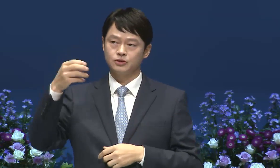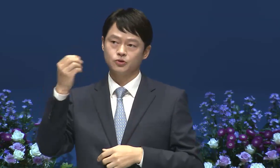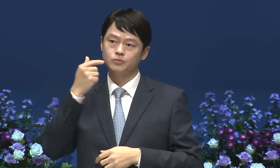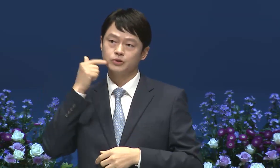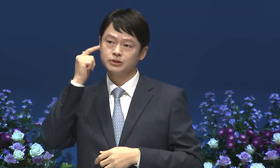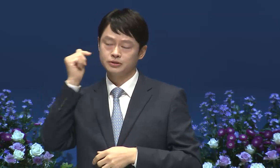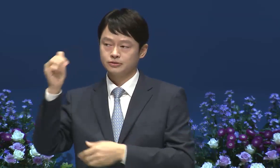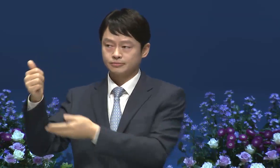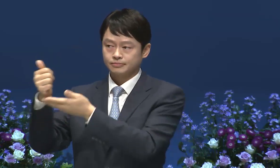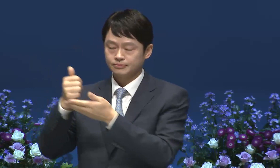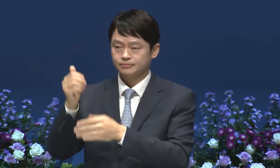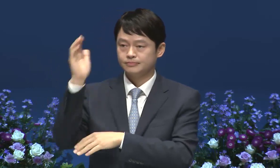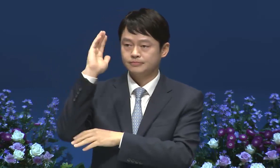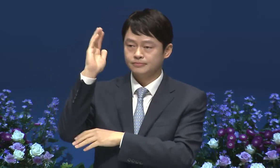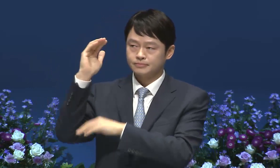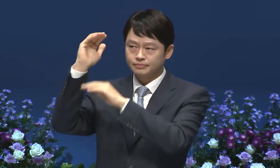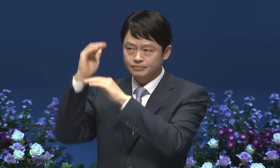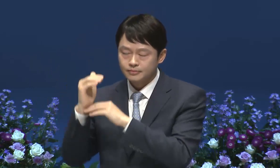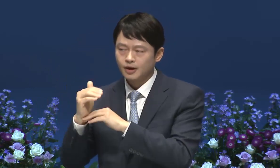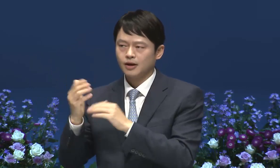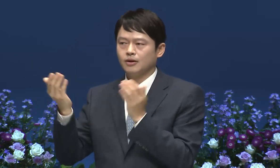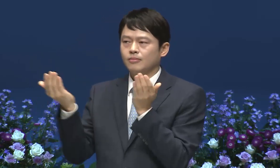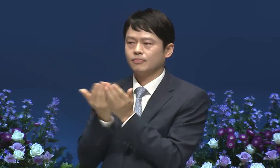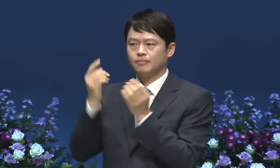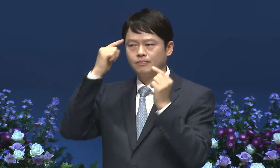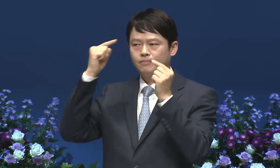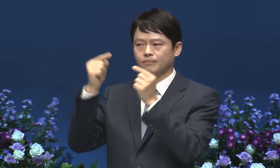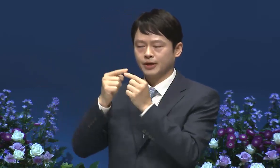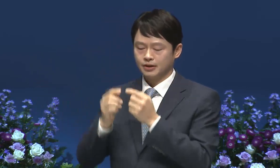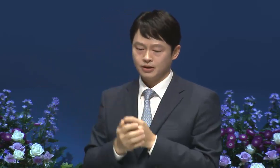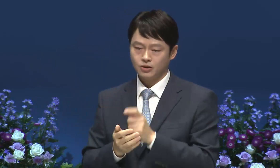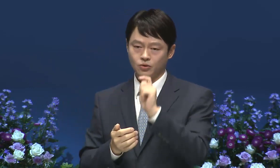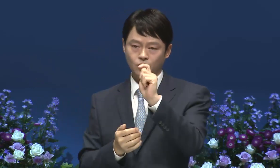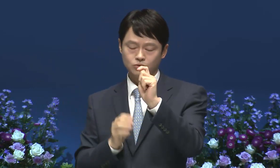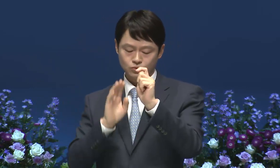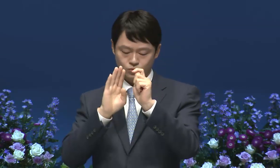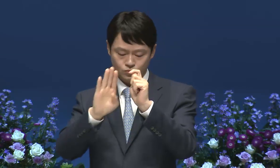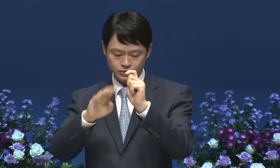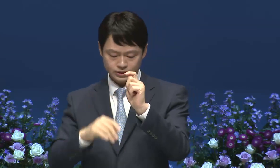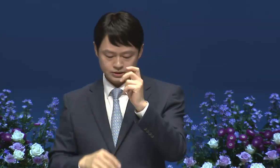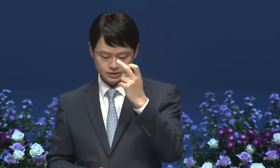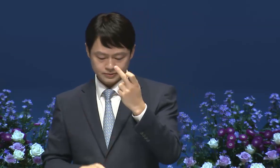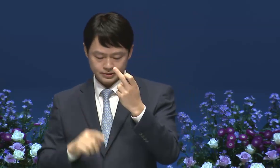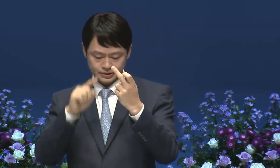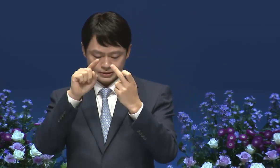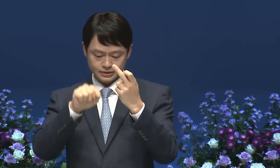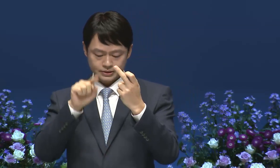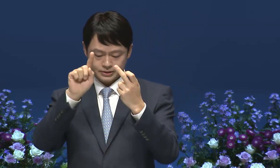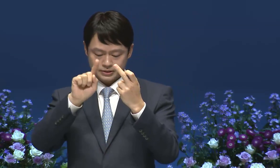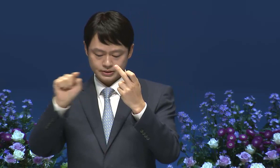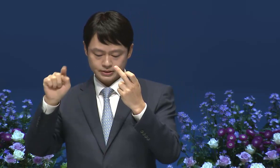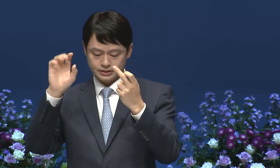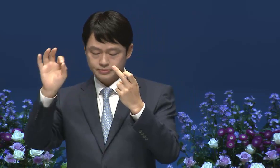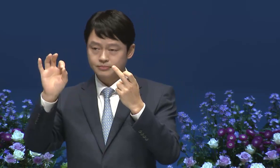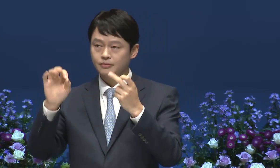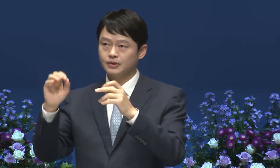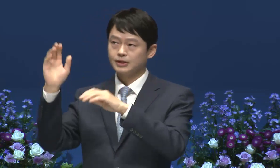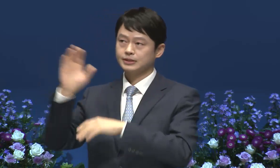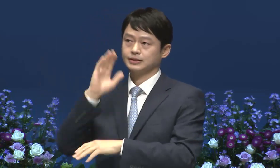2019년 제10차 세계농인 선교대회가 8월 7일부터 진행이 됐습니다. 그 메시지에서 류광수 목사님께서 말씀해 주시기를